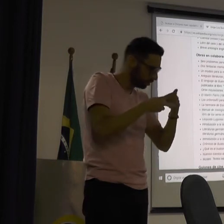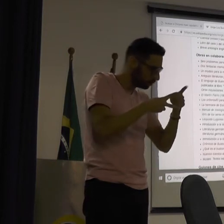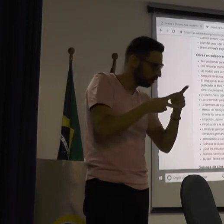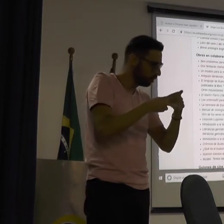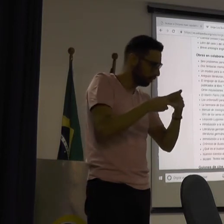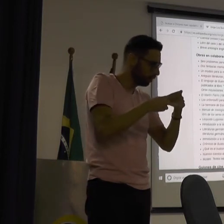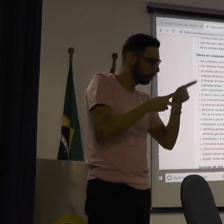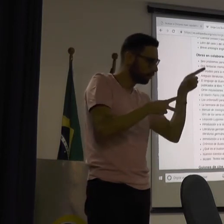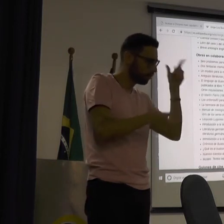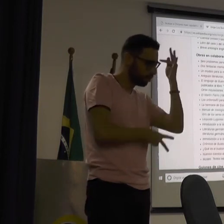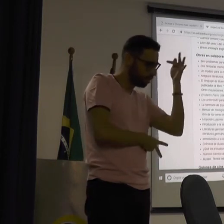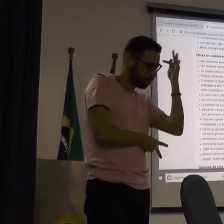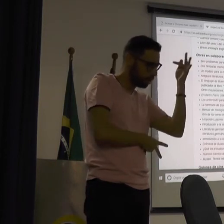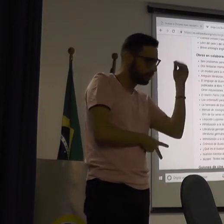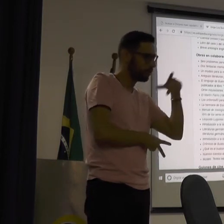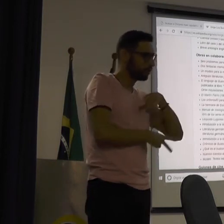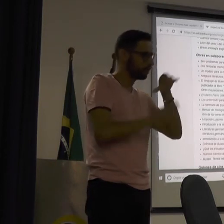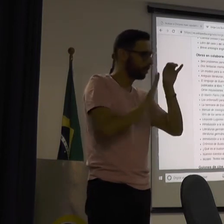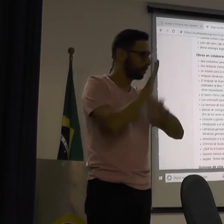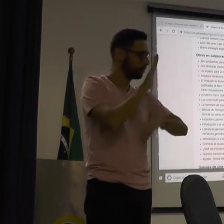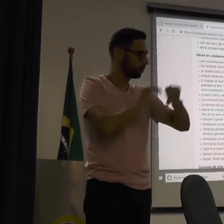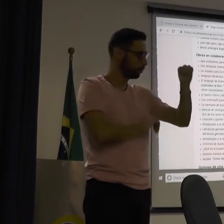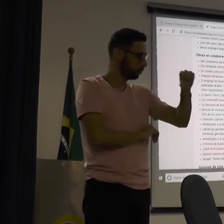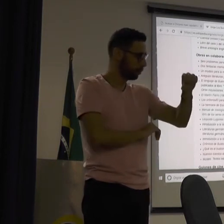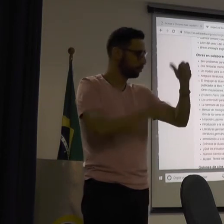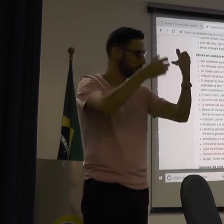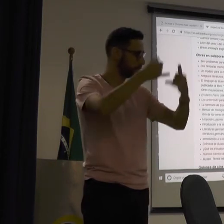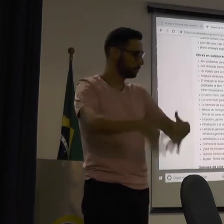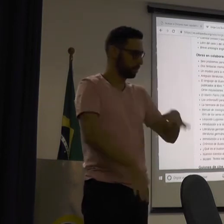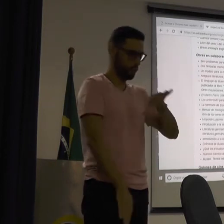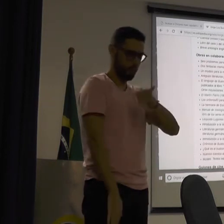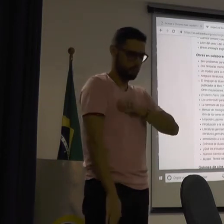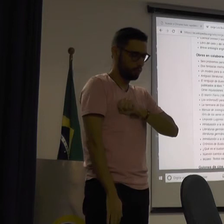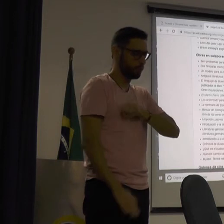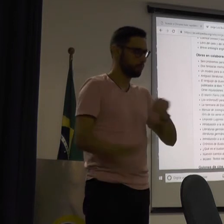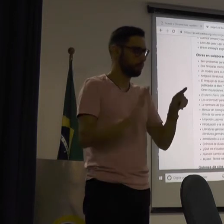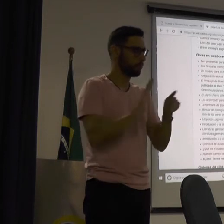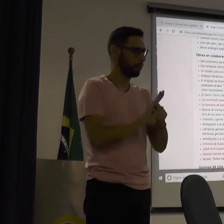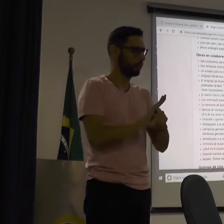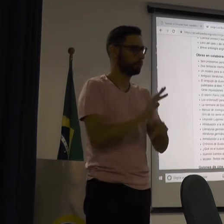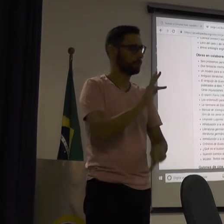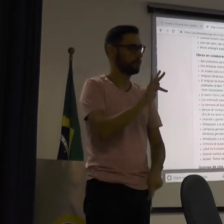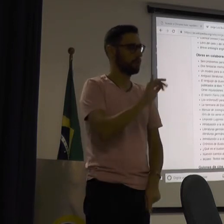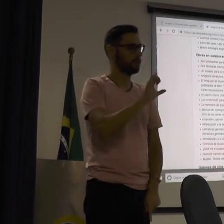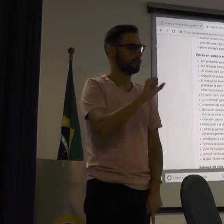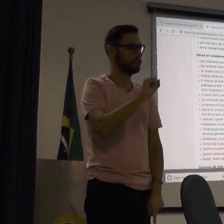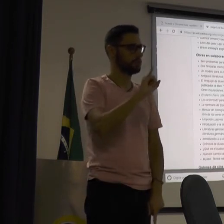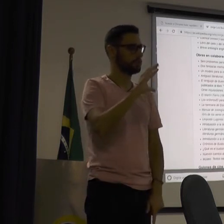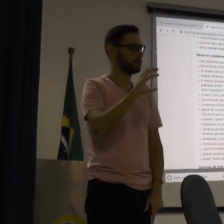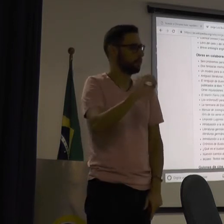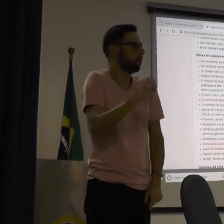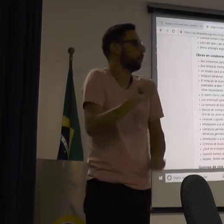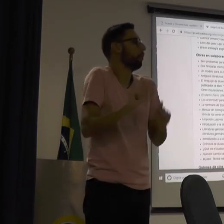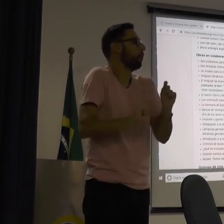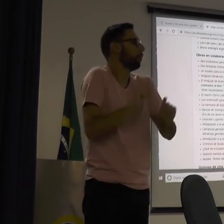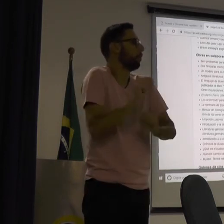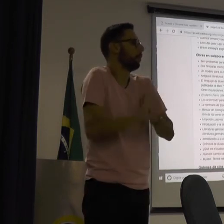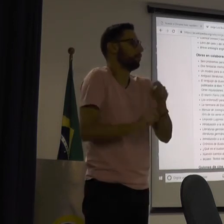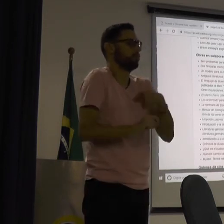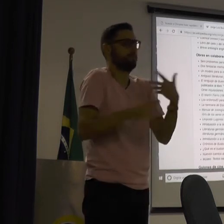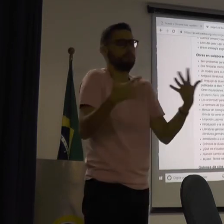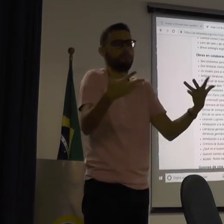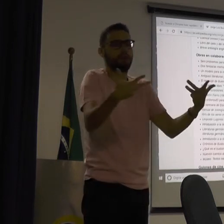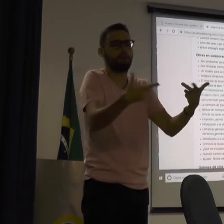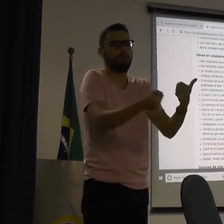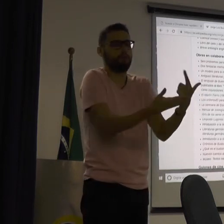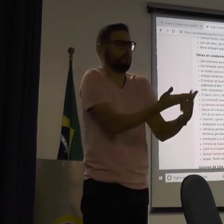primeiro volume, que é sobre o amor físico, do Schopenhauer, que é uma maravilha, uma